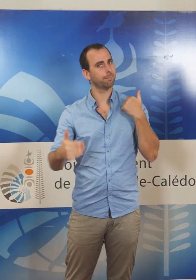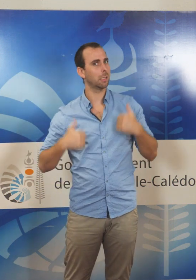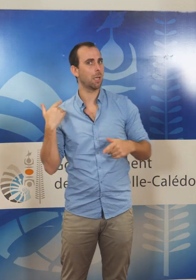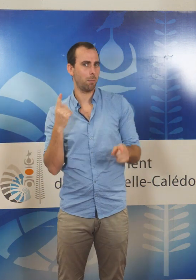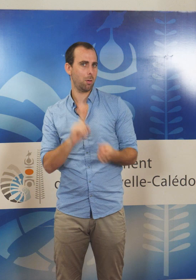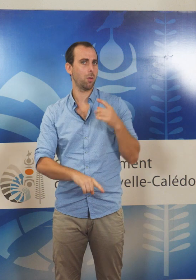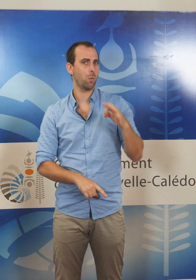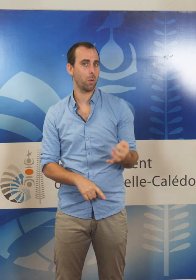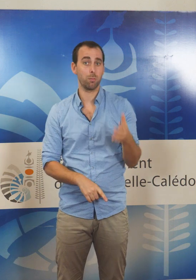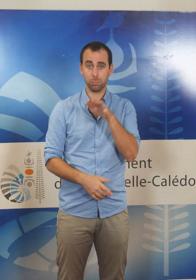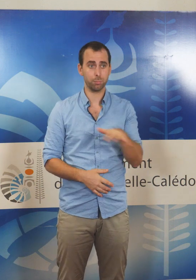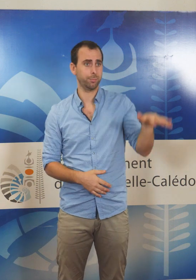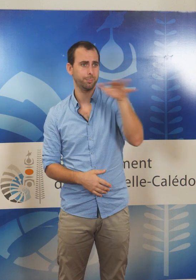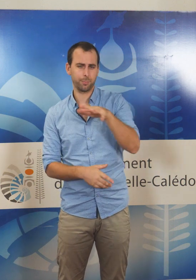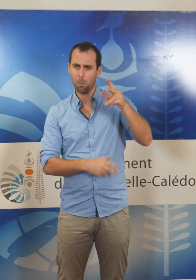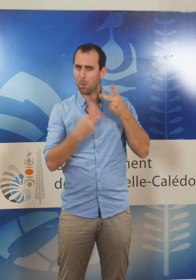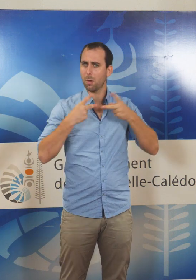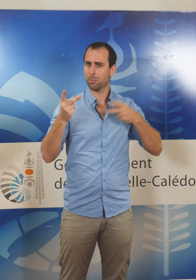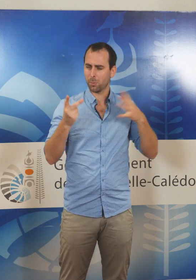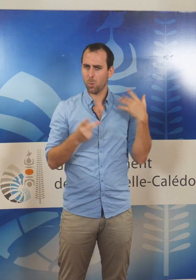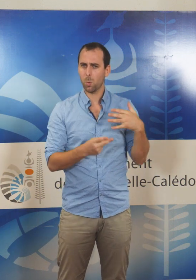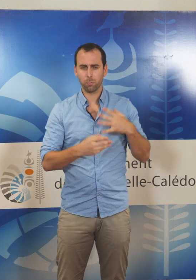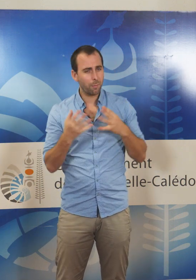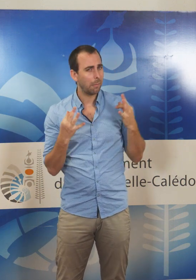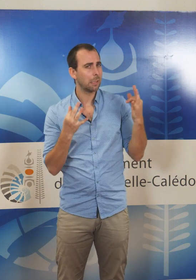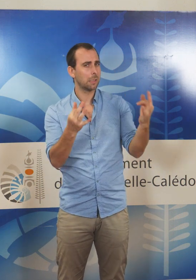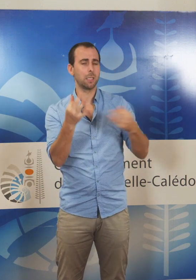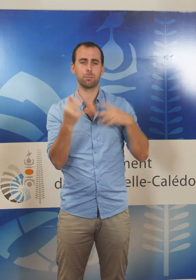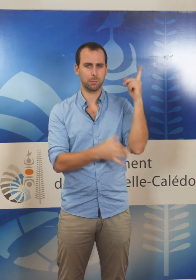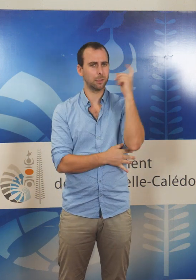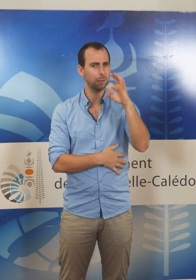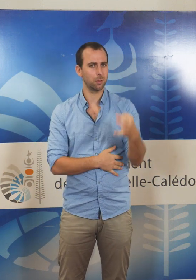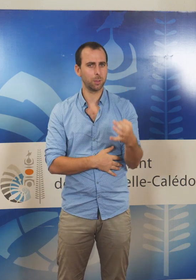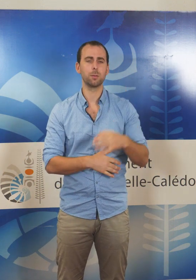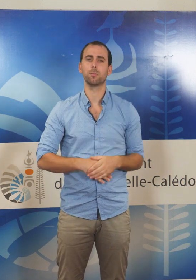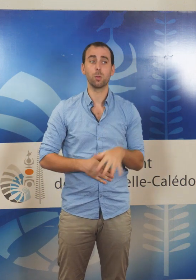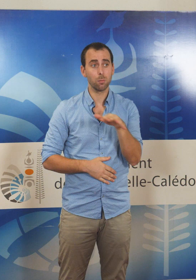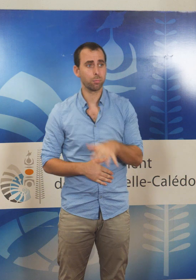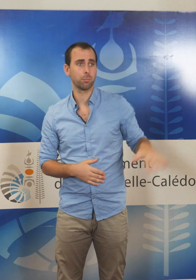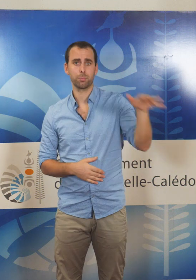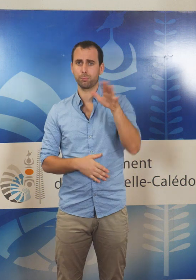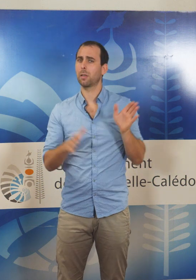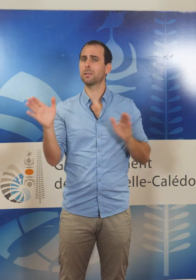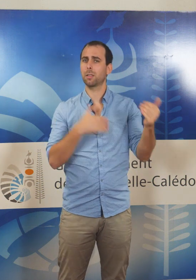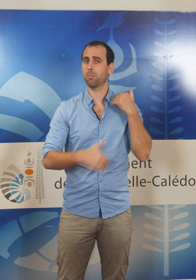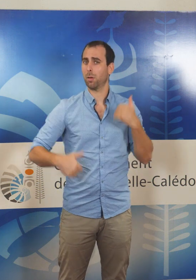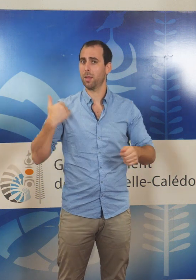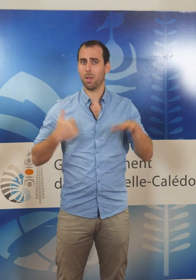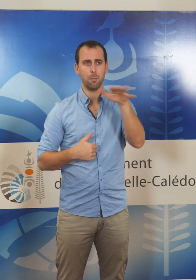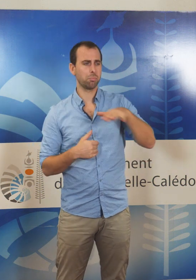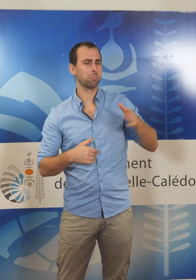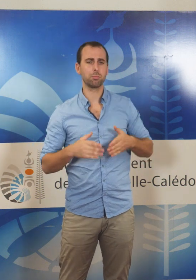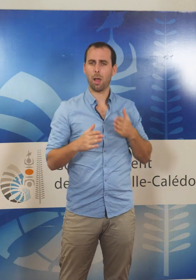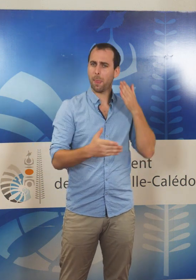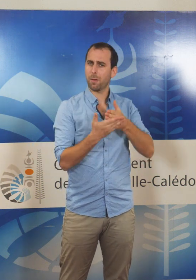été difficile aussi pour les publics les plus fragiles, je voudrais vraiment remercier tous les intervenants du secteur du handicap, les